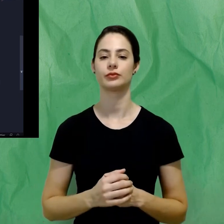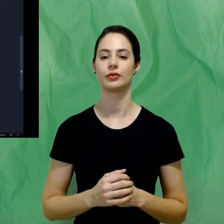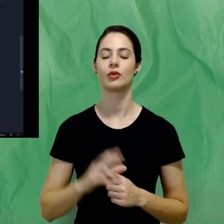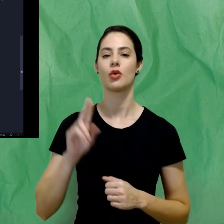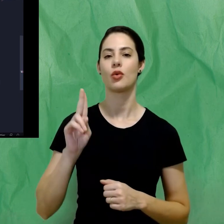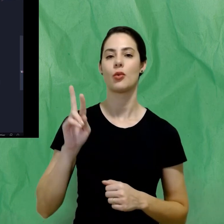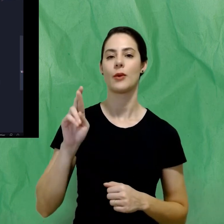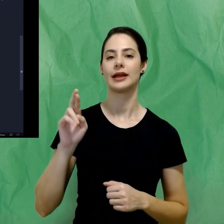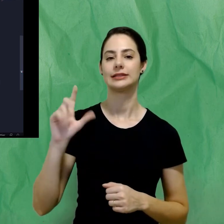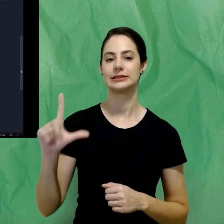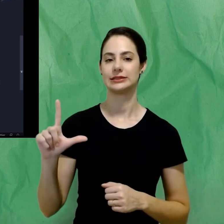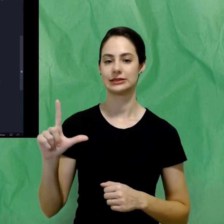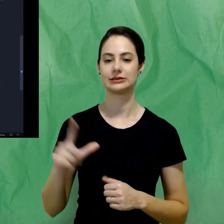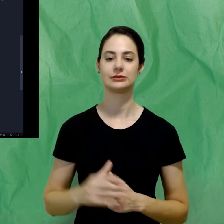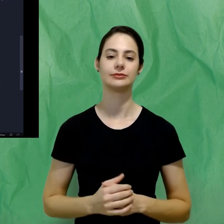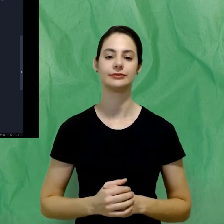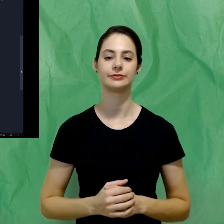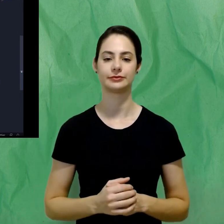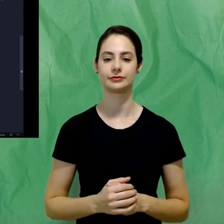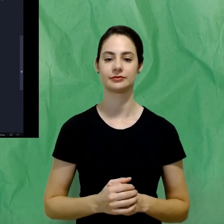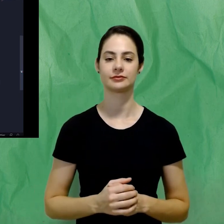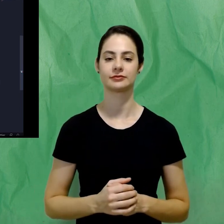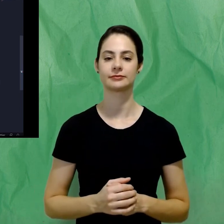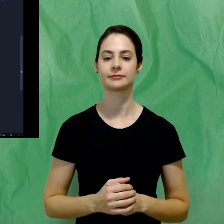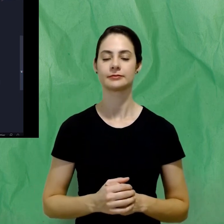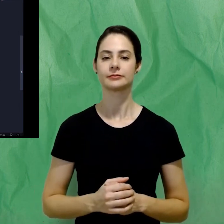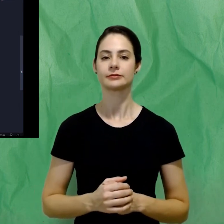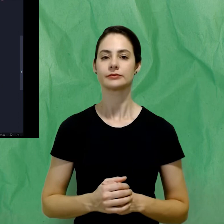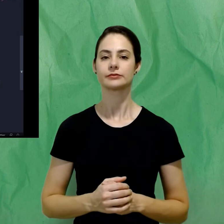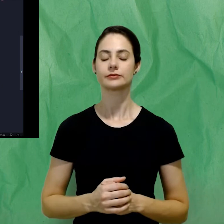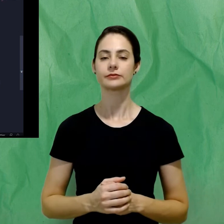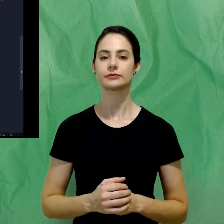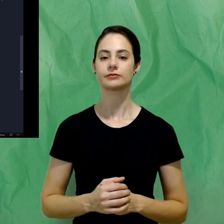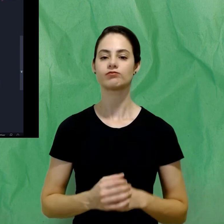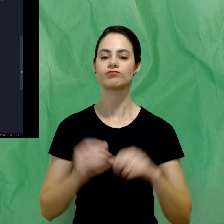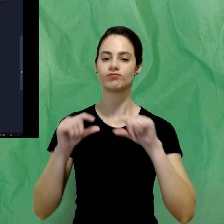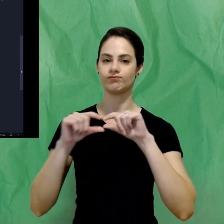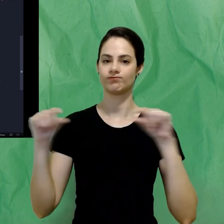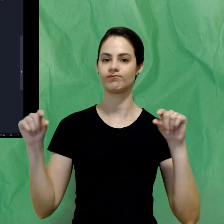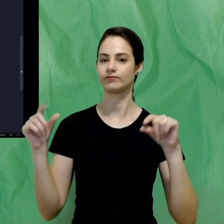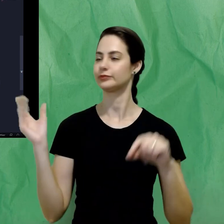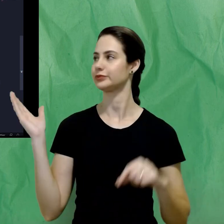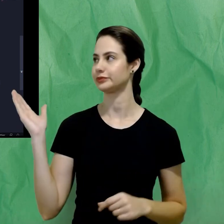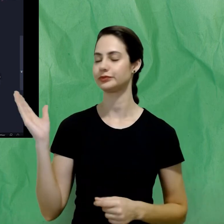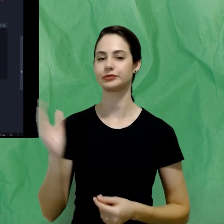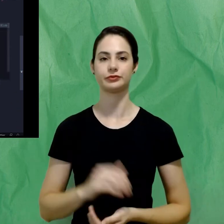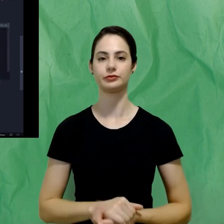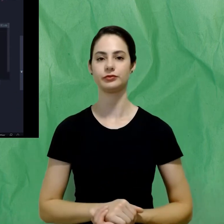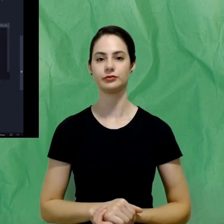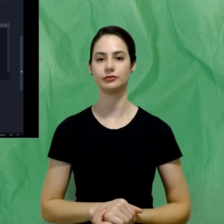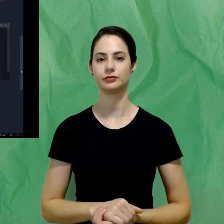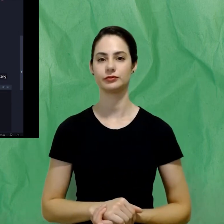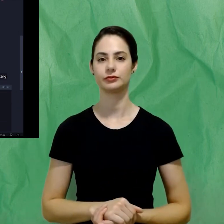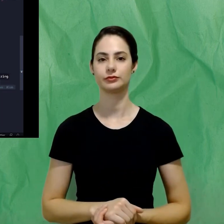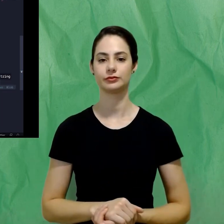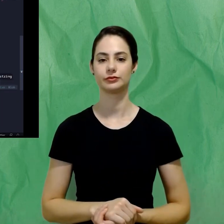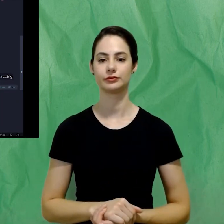uma URL, que na verdade vem de um objeto. Então é create object URL,